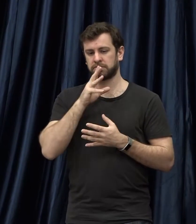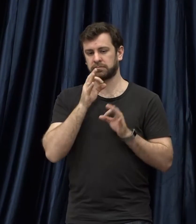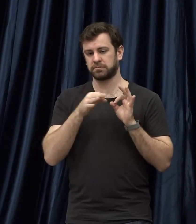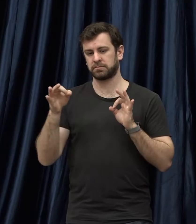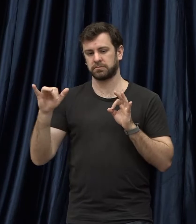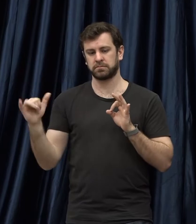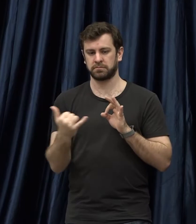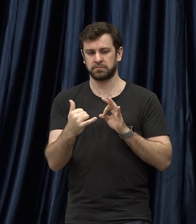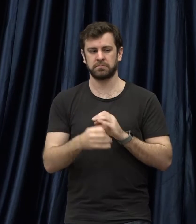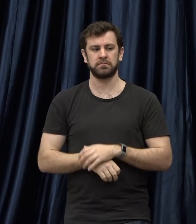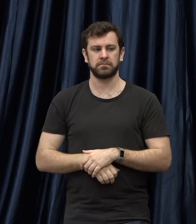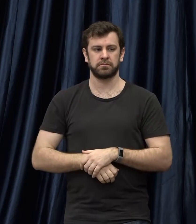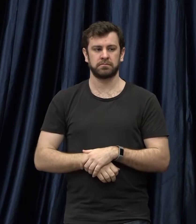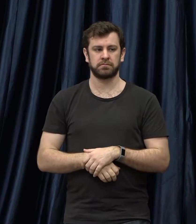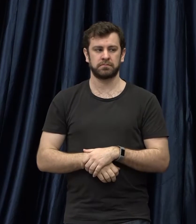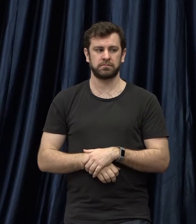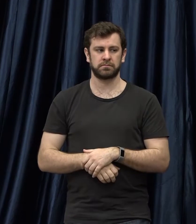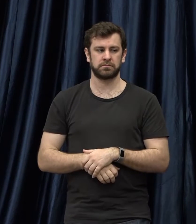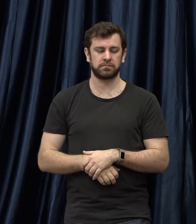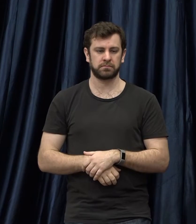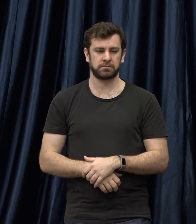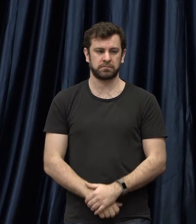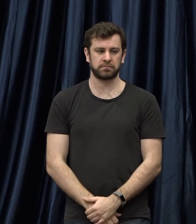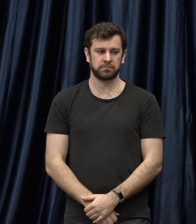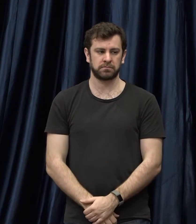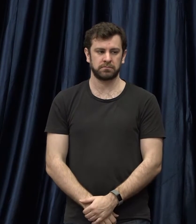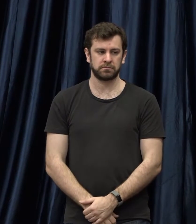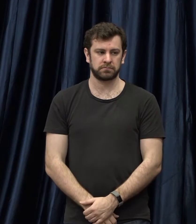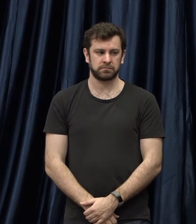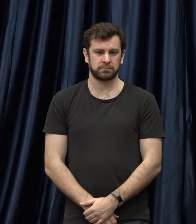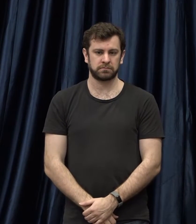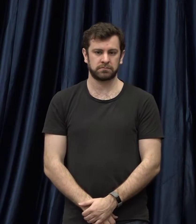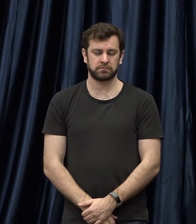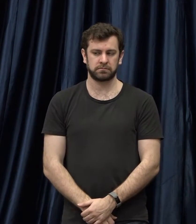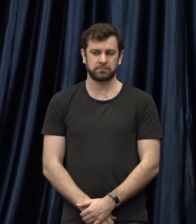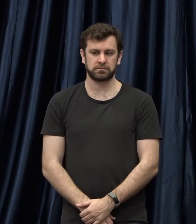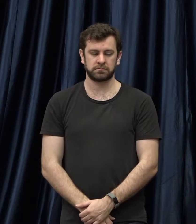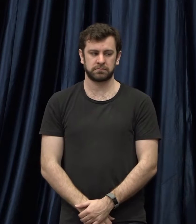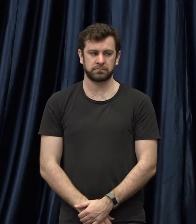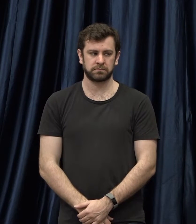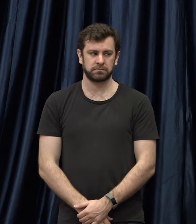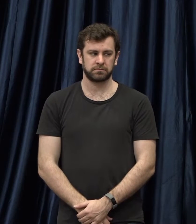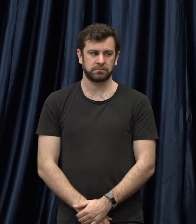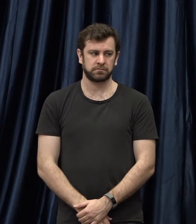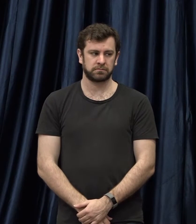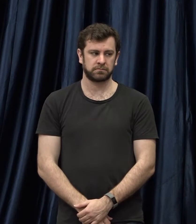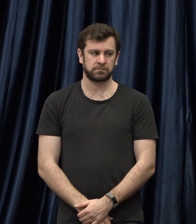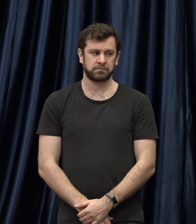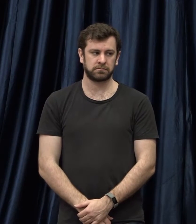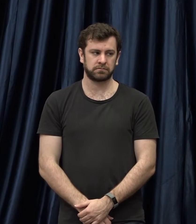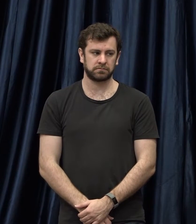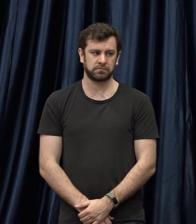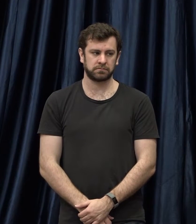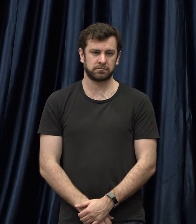اسْتَقَامُوا تَتَنَزَّلُ عَلَيْهِمُ الْمَلَائِكَةُ أَنْ لَا تَخَافُوا وَلَا تَحْزَنُوا وَأَبْشِرُوا